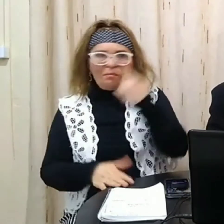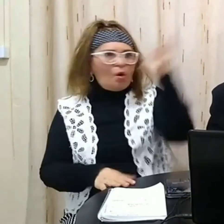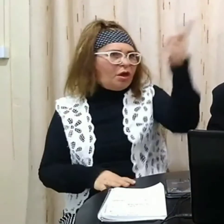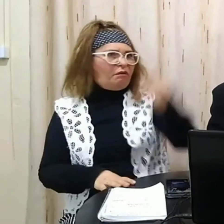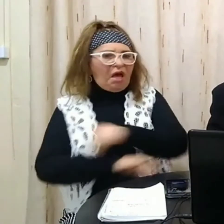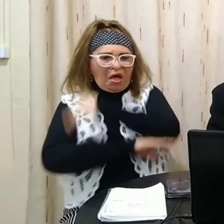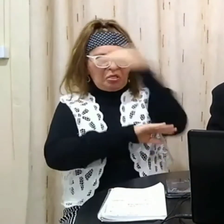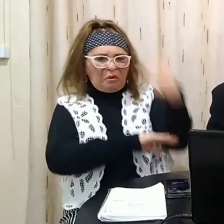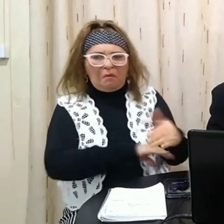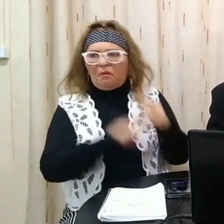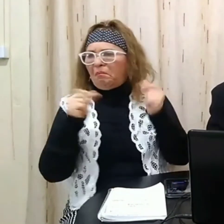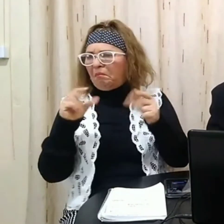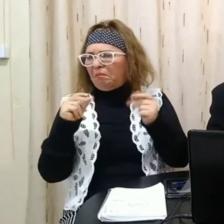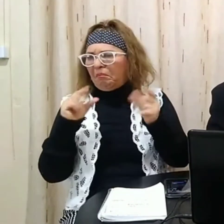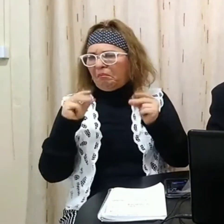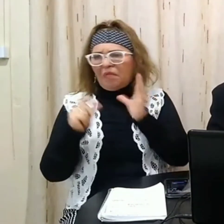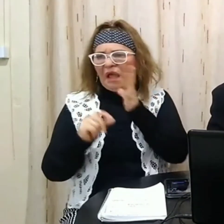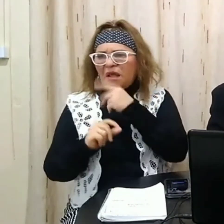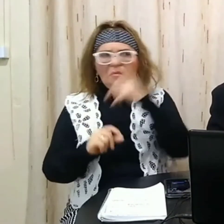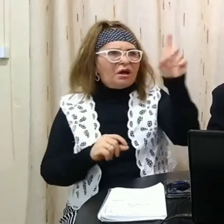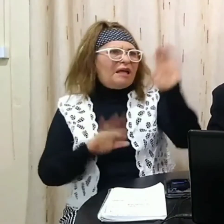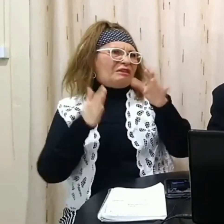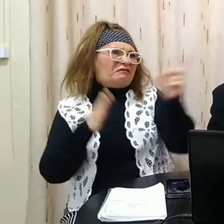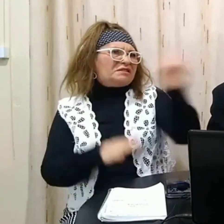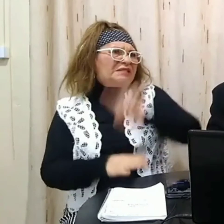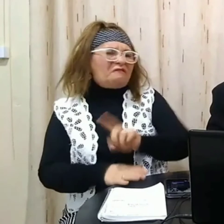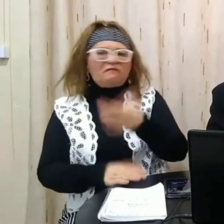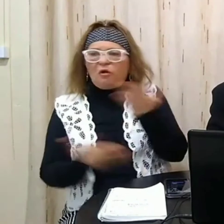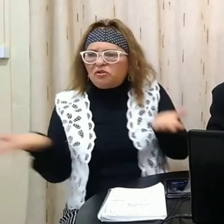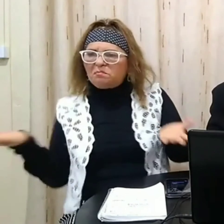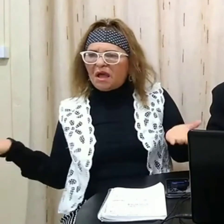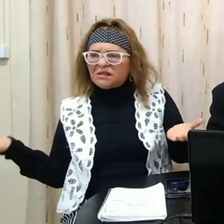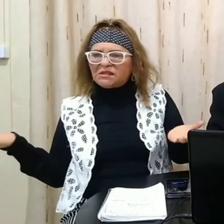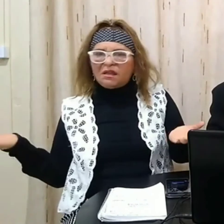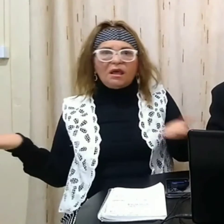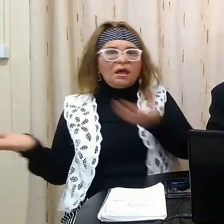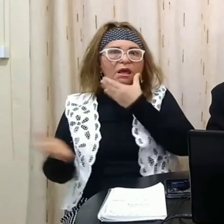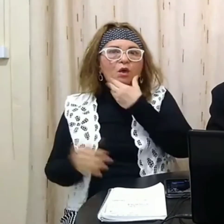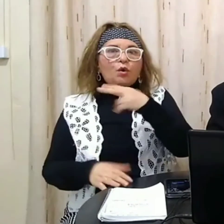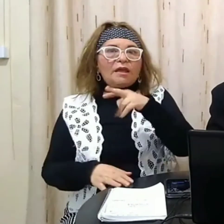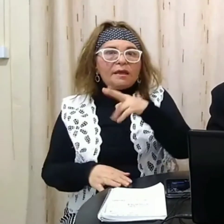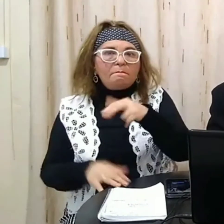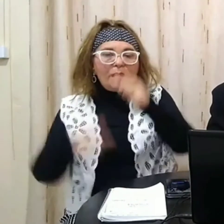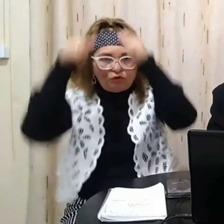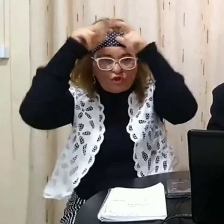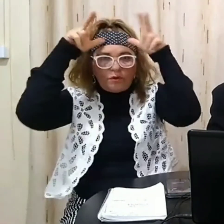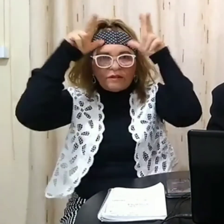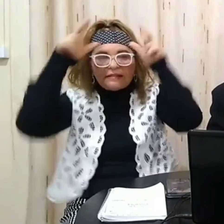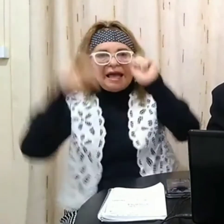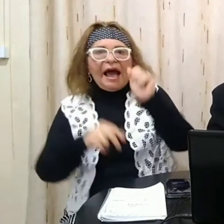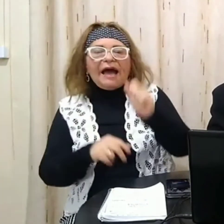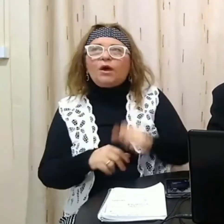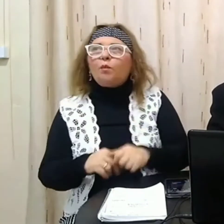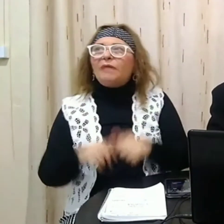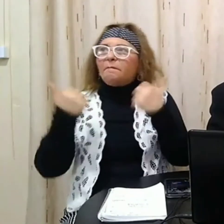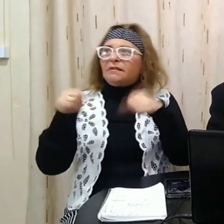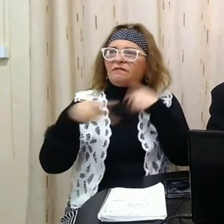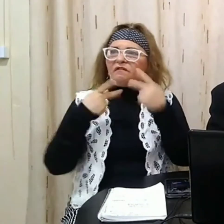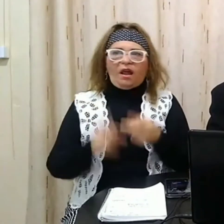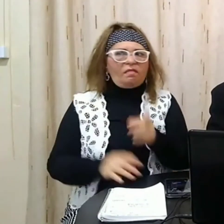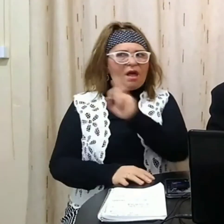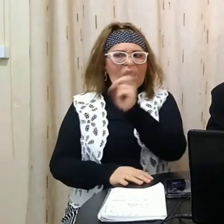isso já faz esse tempo todo, não vai mais voltar. E Arão poderia muito bem ter dito: não, nós vamos aguardar, vamos